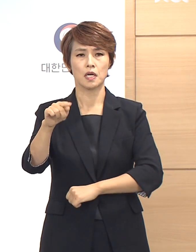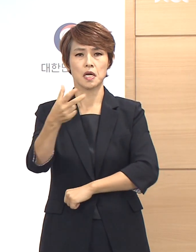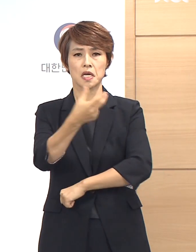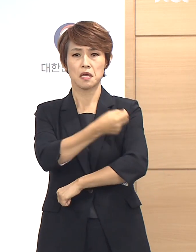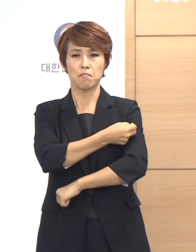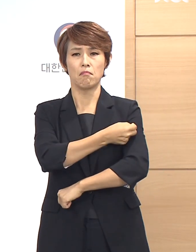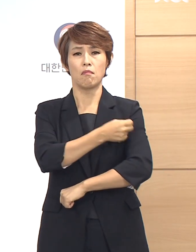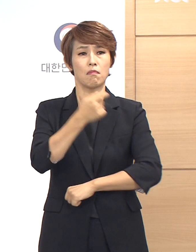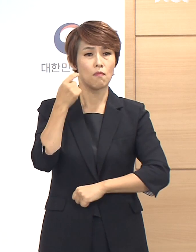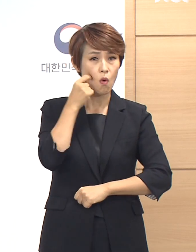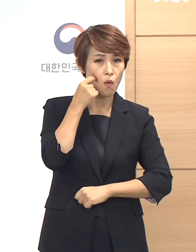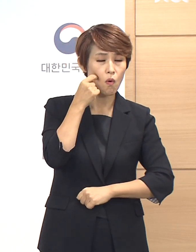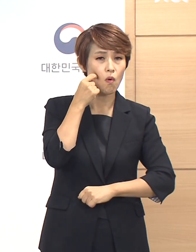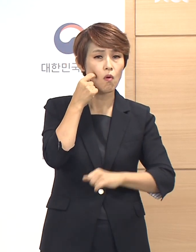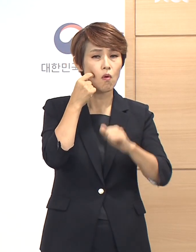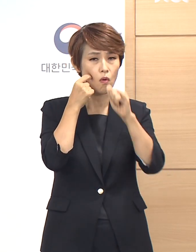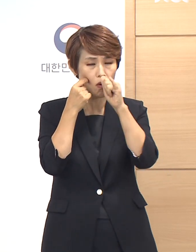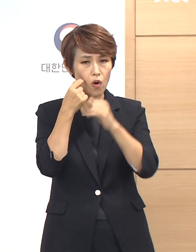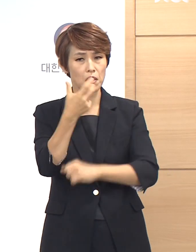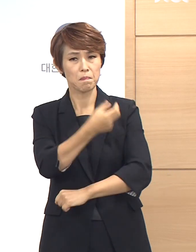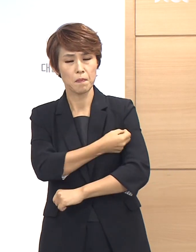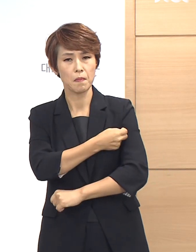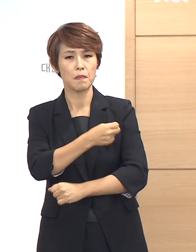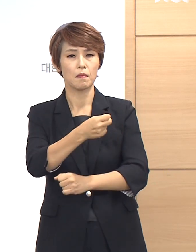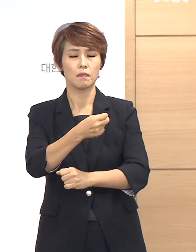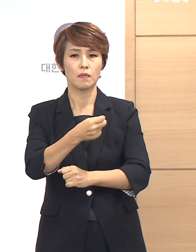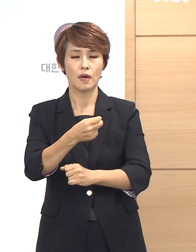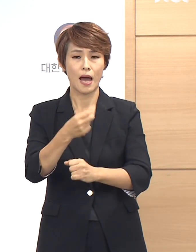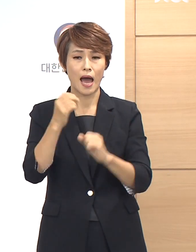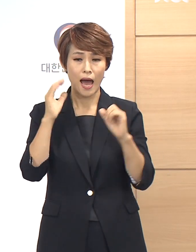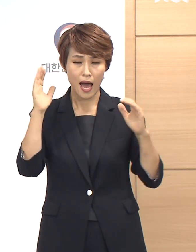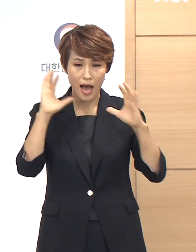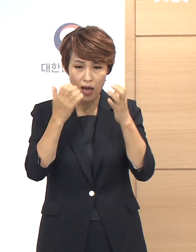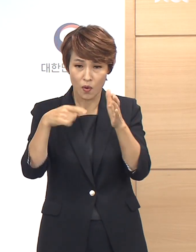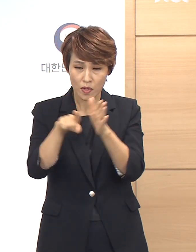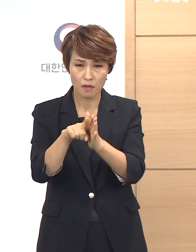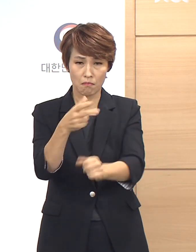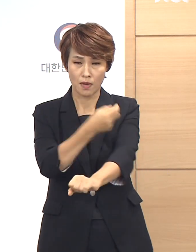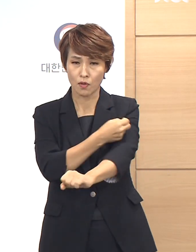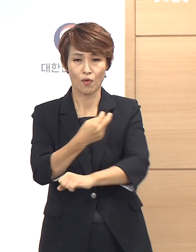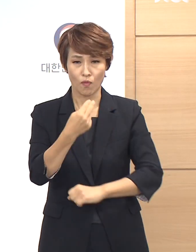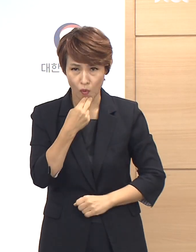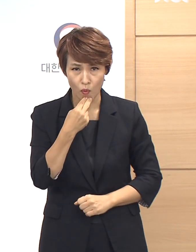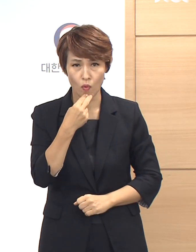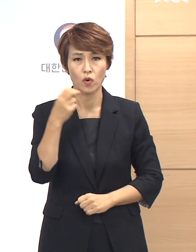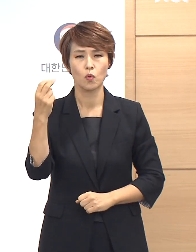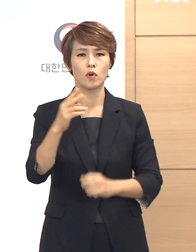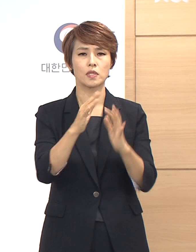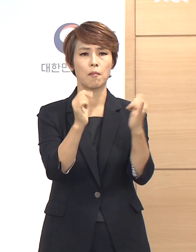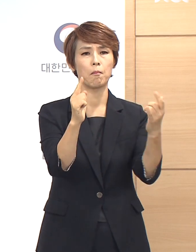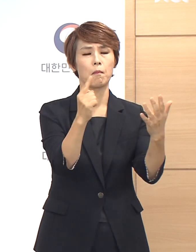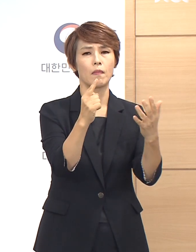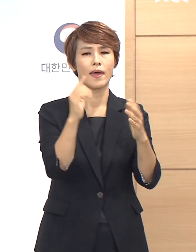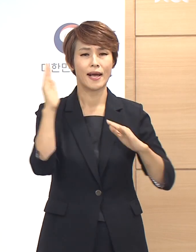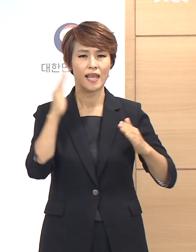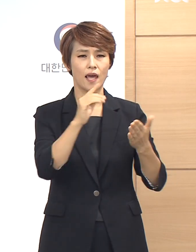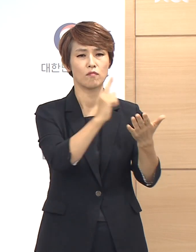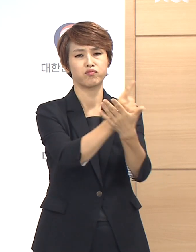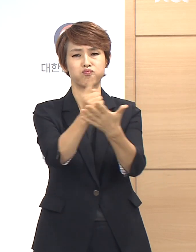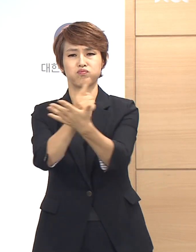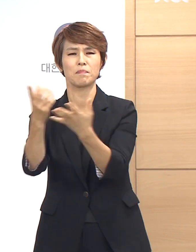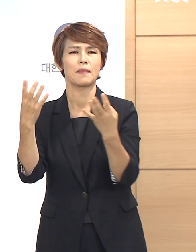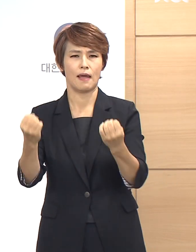백신을 못 맞기도 했고 또 백신이 없기도 하고 또 아이들은 그만큼 접촉이 많고 활발히 활동을 하기 때문에